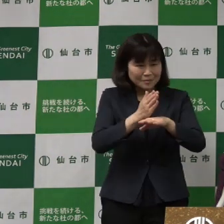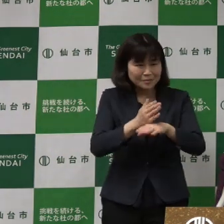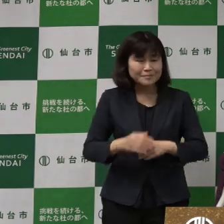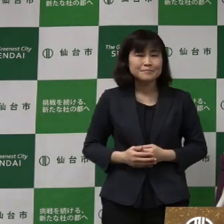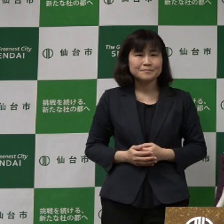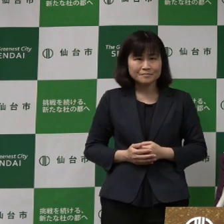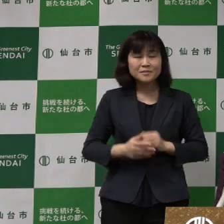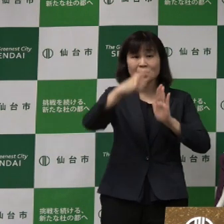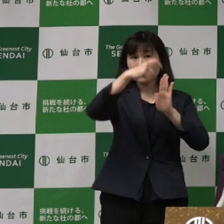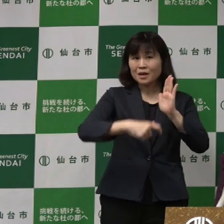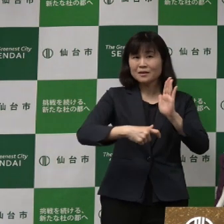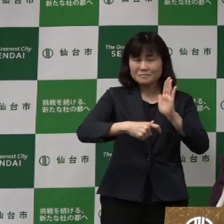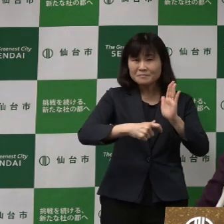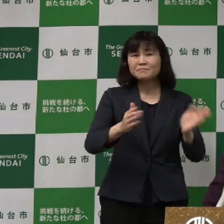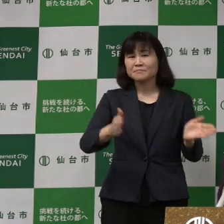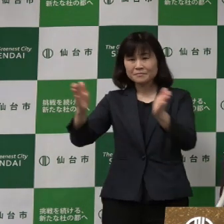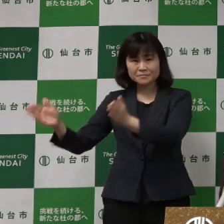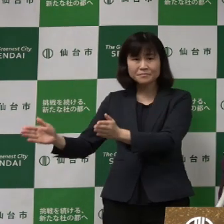ちょっと話題変わるんですけれども、はい、